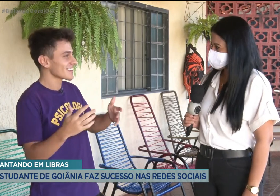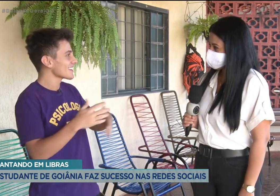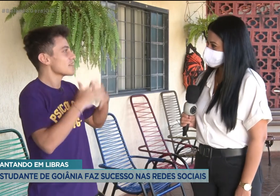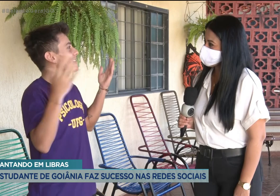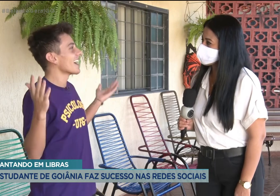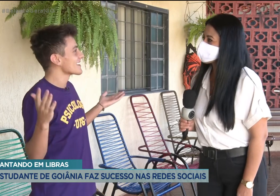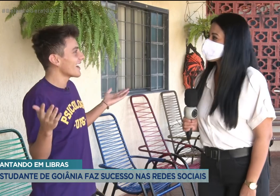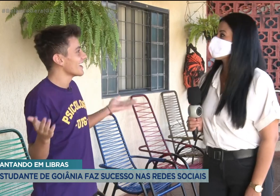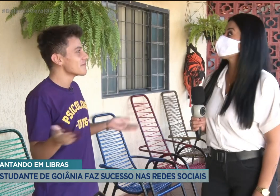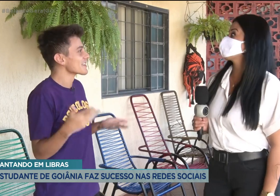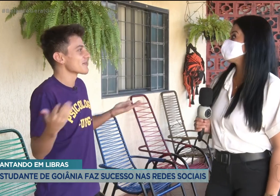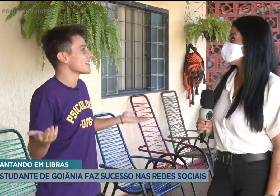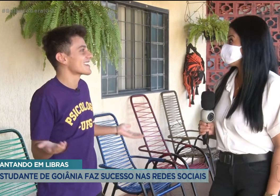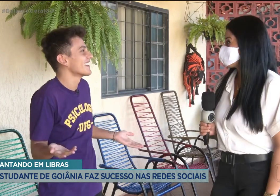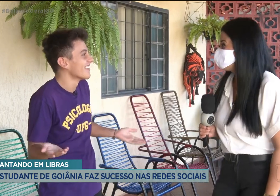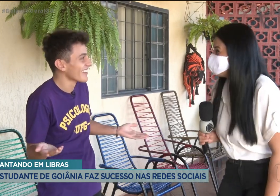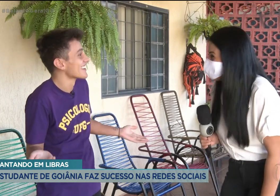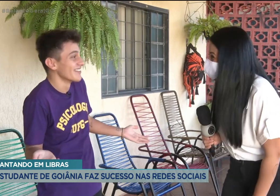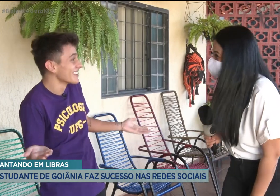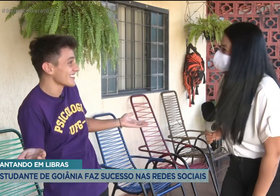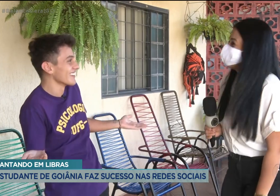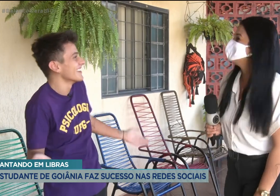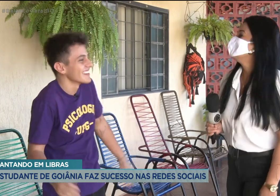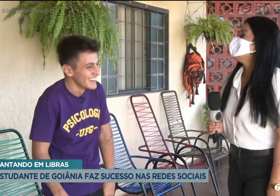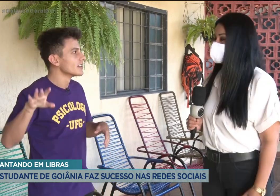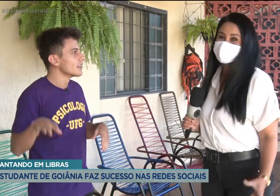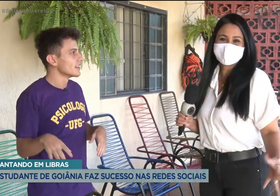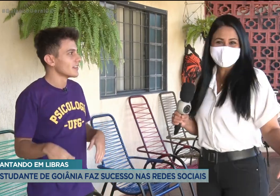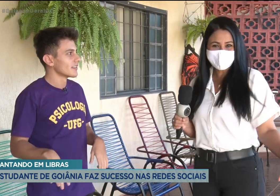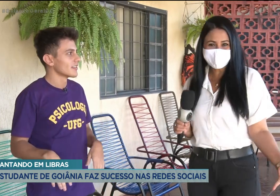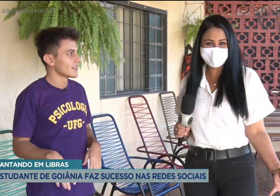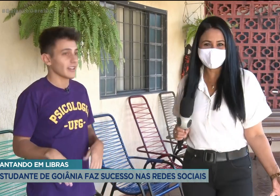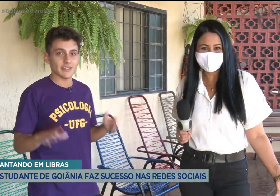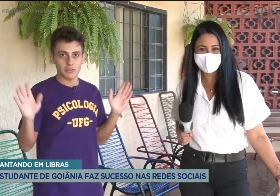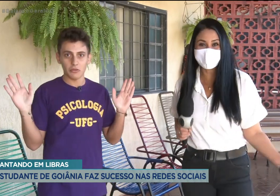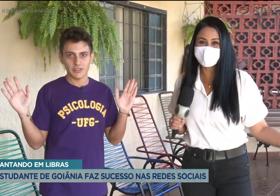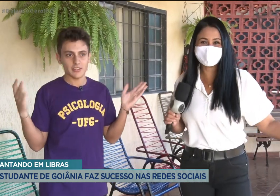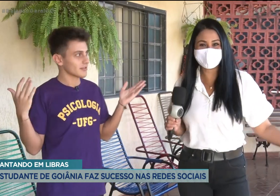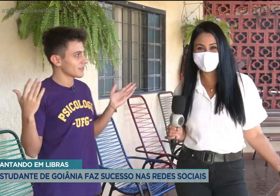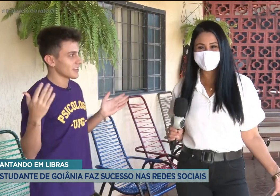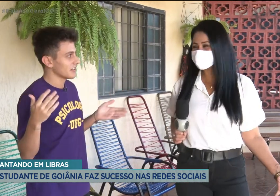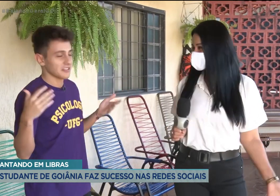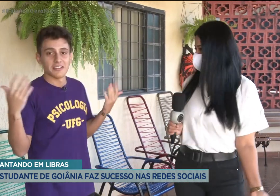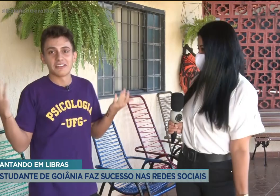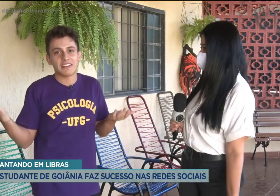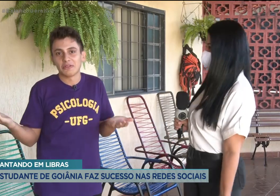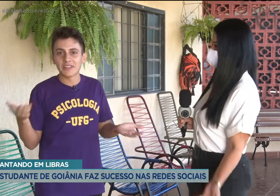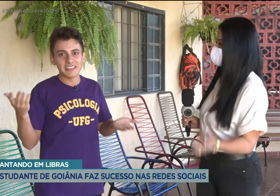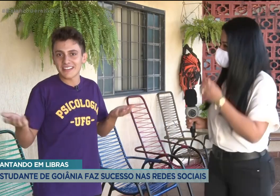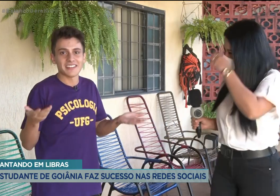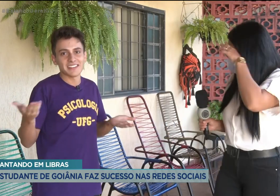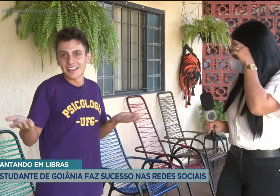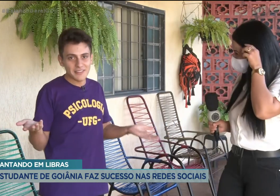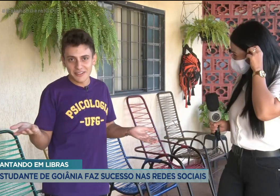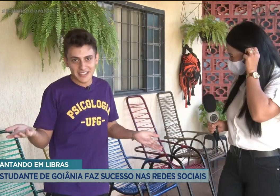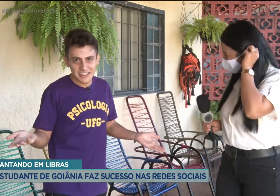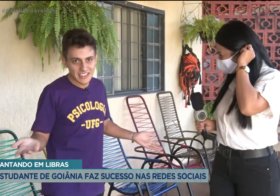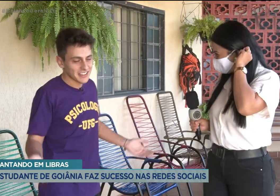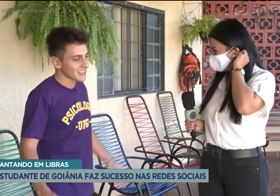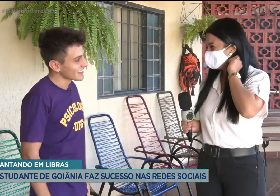Essa celebridade da Libras Como assim? Uma coisa muito doida Tá tomando até aqui É, vou Record de TV já tá aqui Já tô aqui Não saiu na televisão Achei chique já